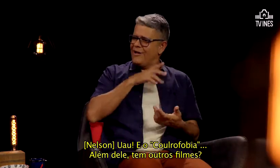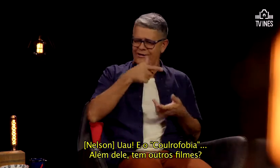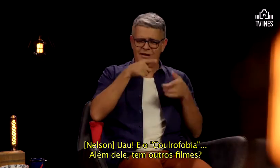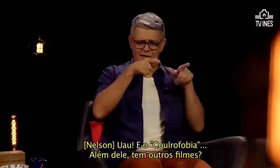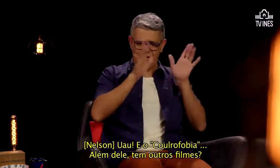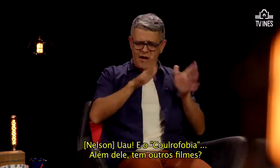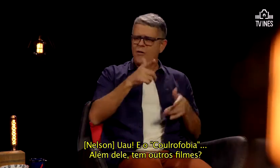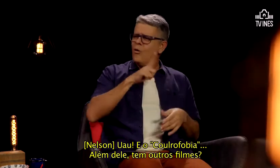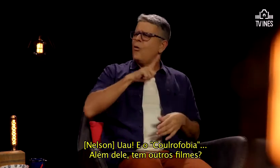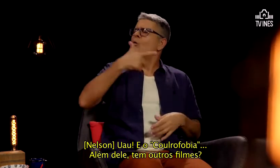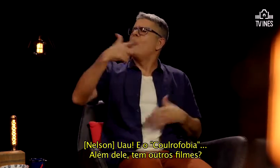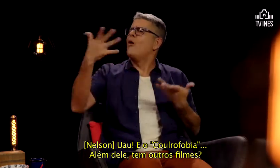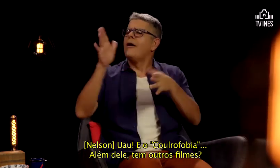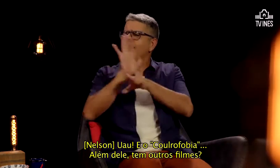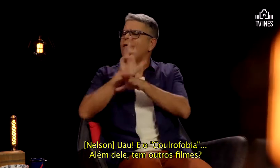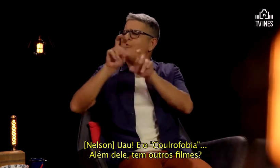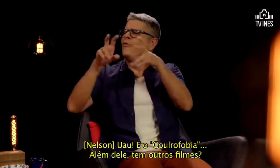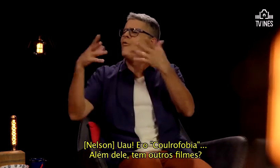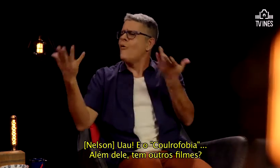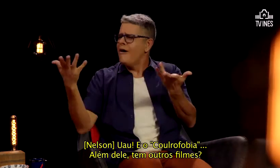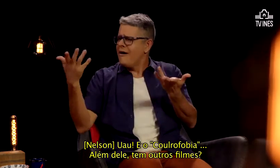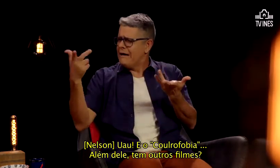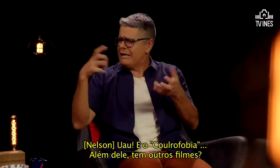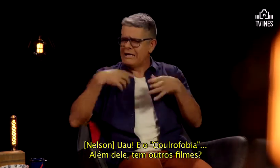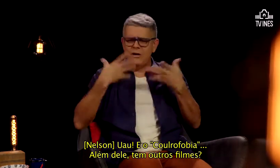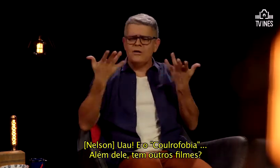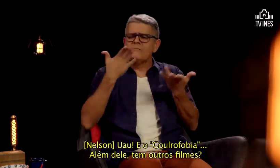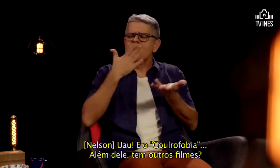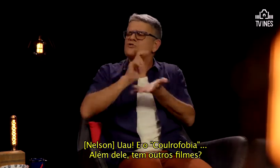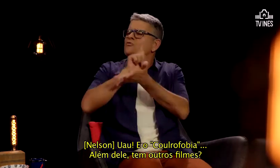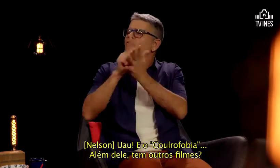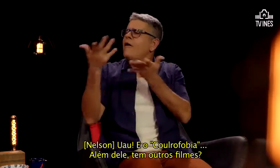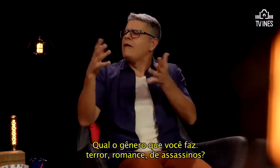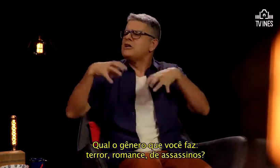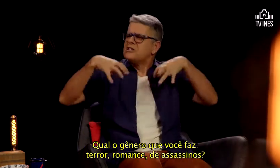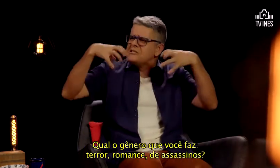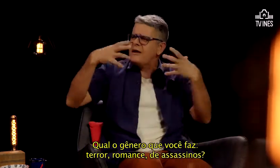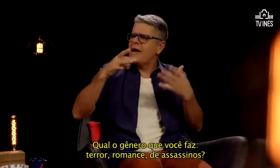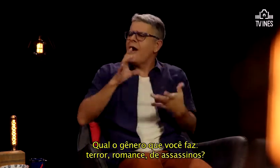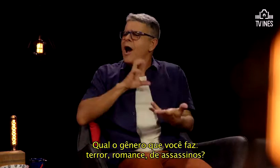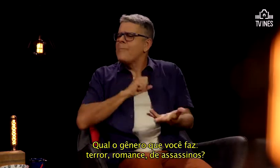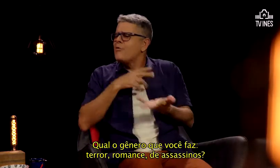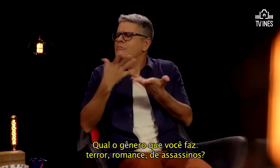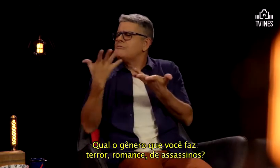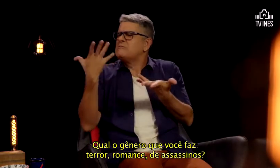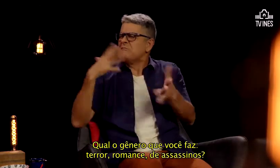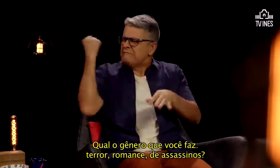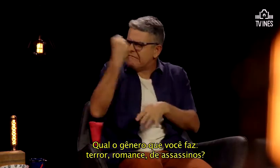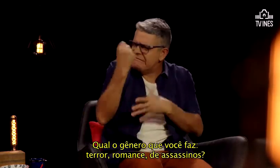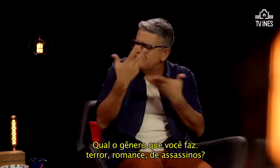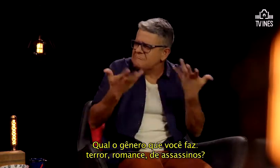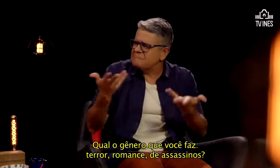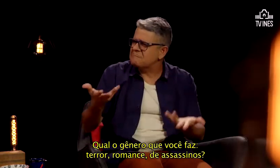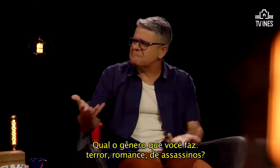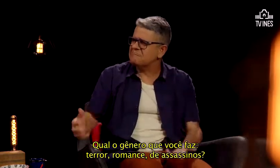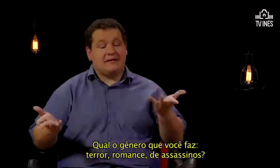E o Courofobia, além dele, tem outros filmes? Qual gênero que você faz? Terror, romance, de